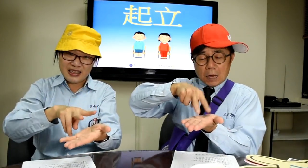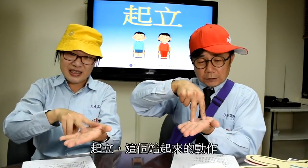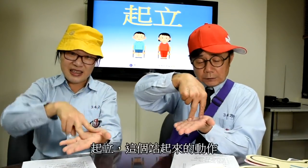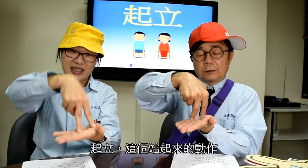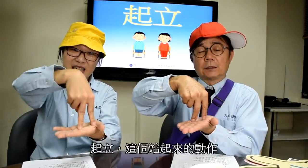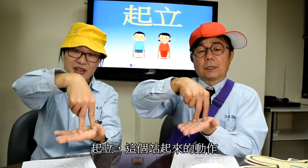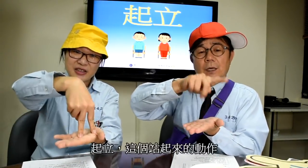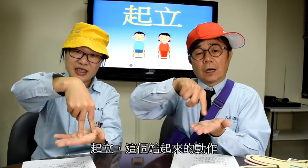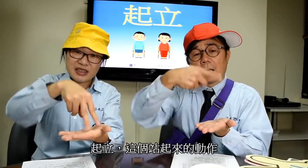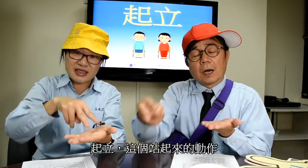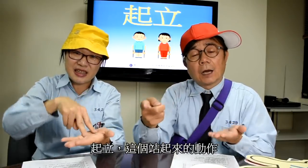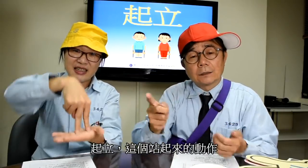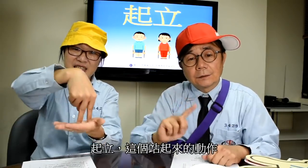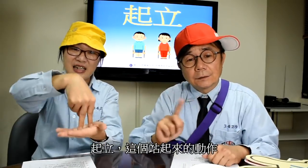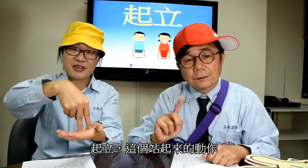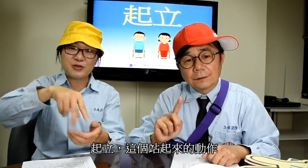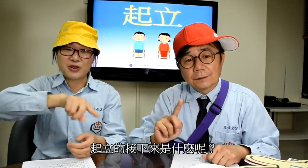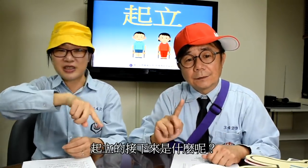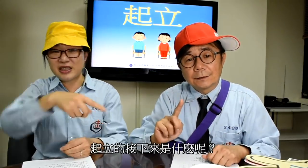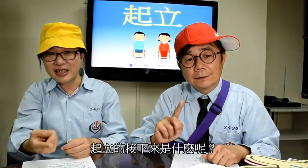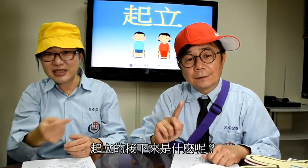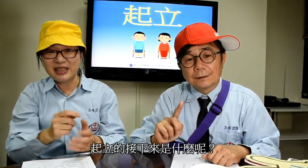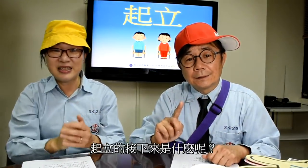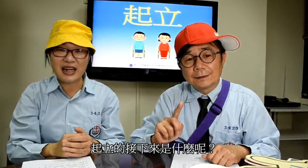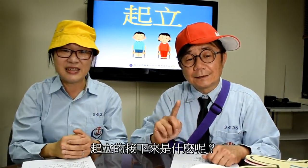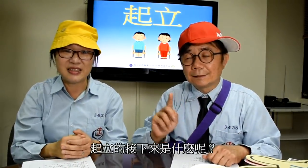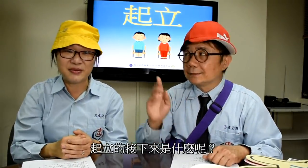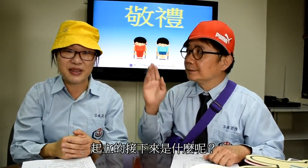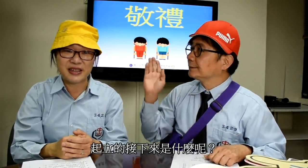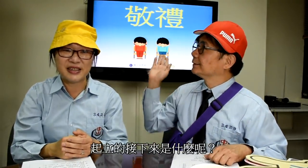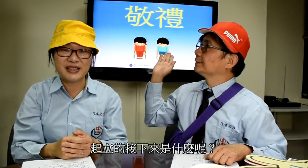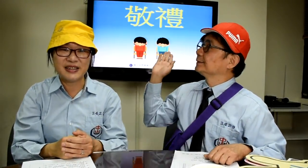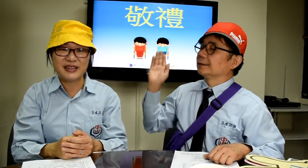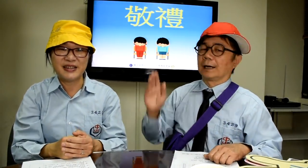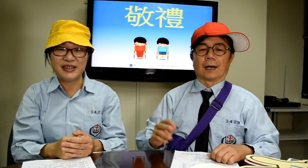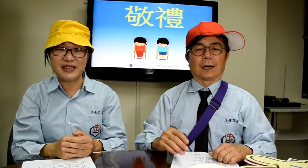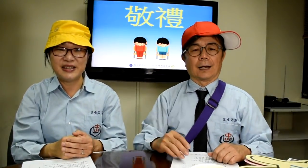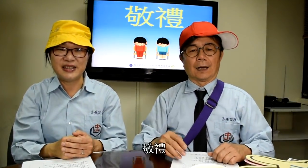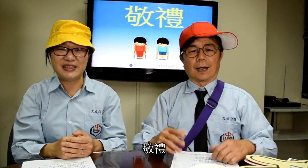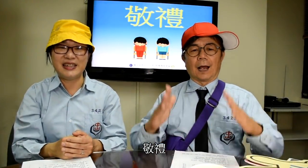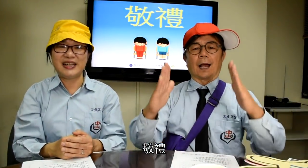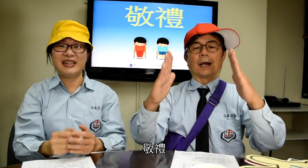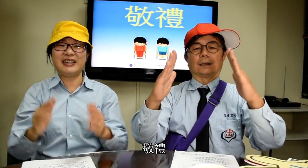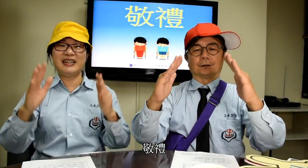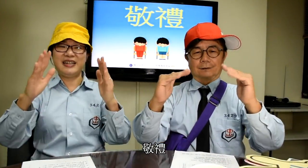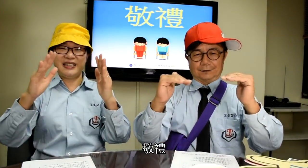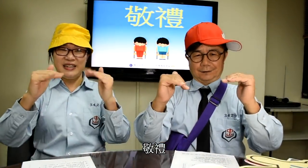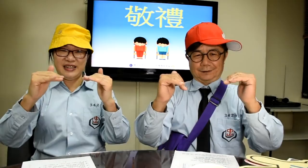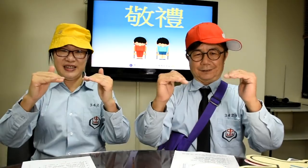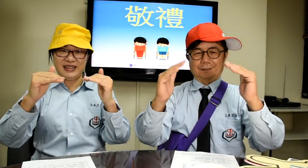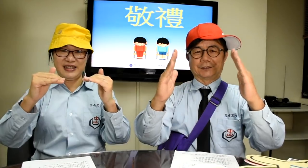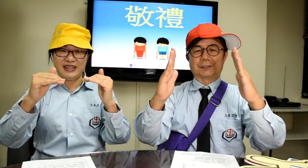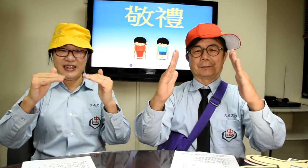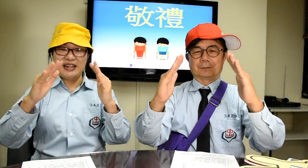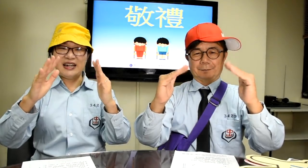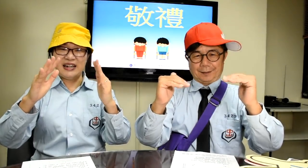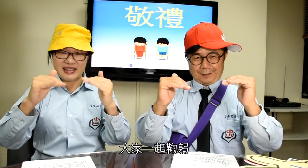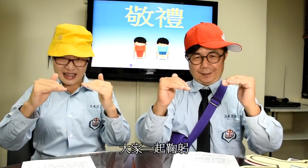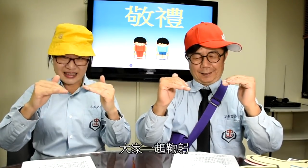起立啊，这个站起来的动作，起立的接下来是什么呢？敬礼，好，大家一